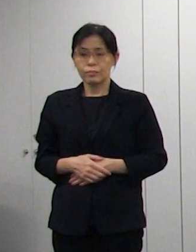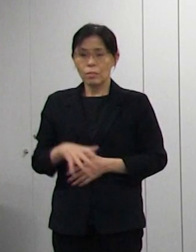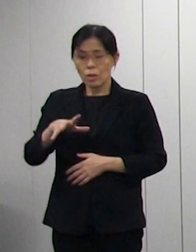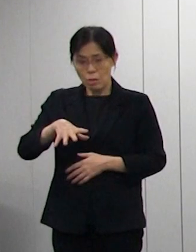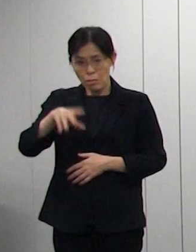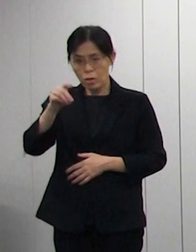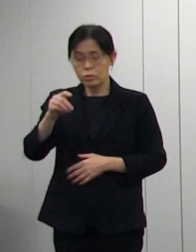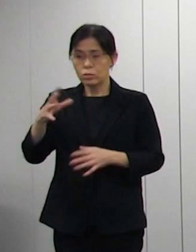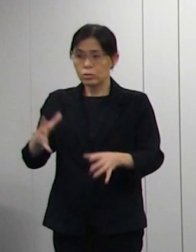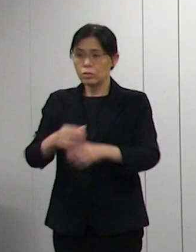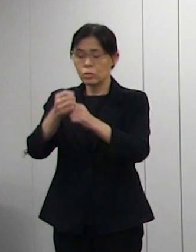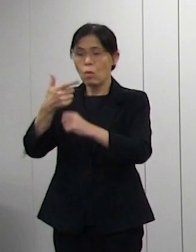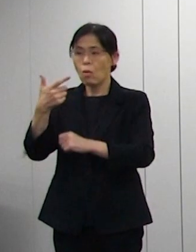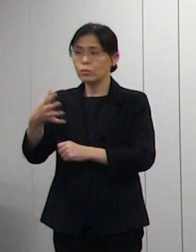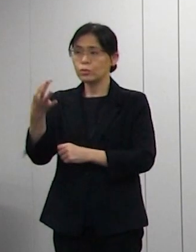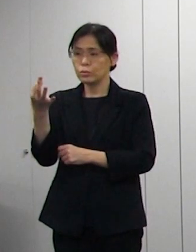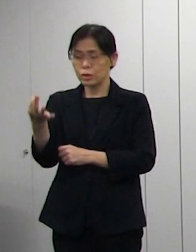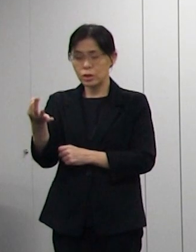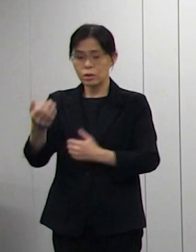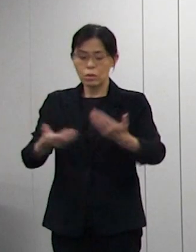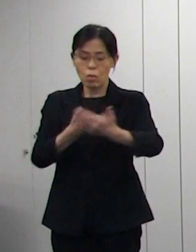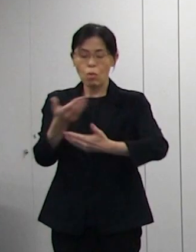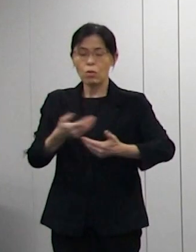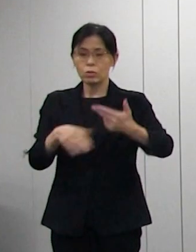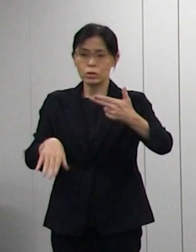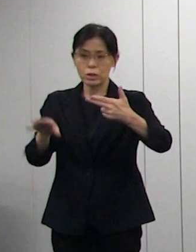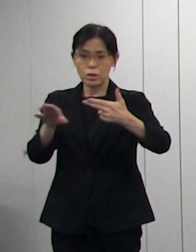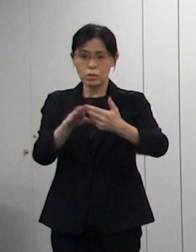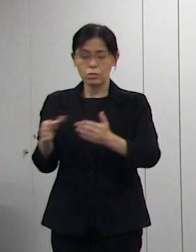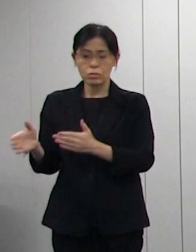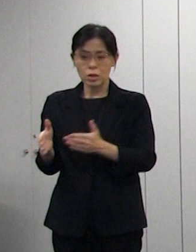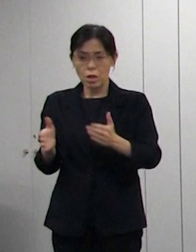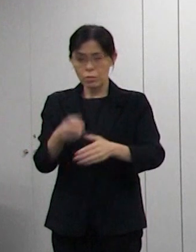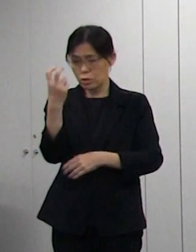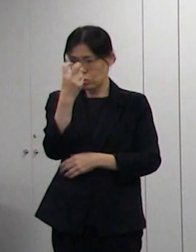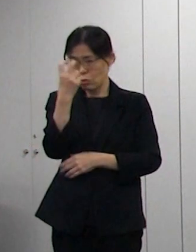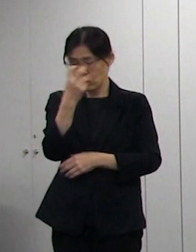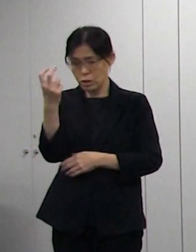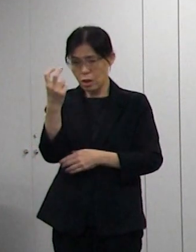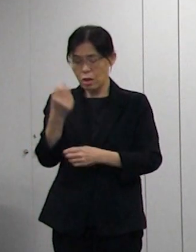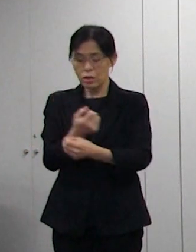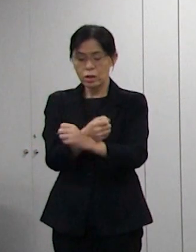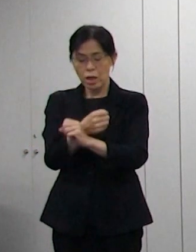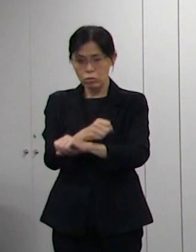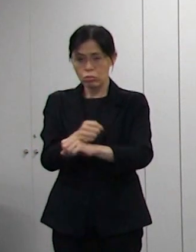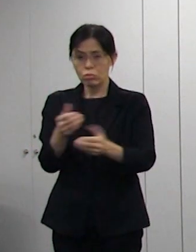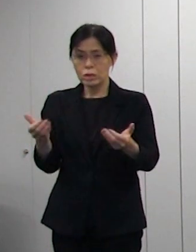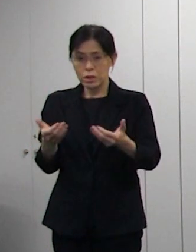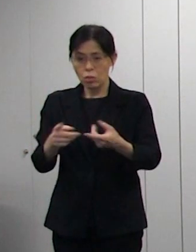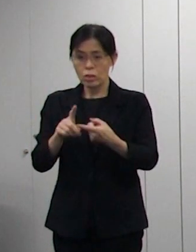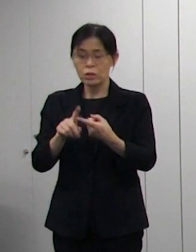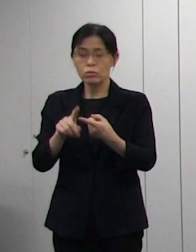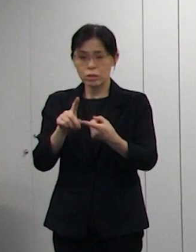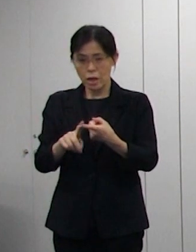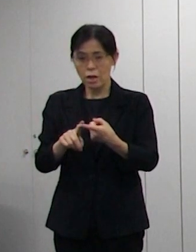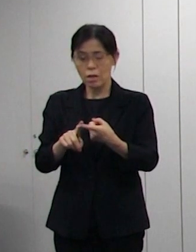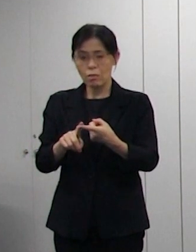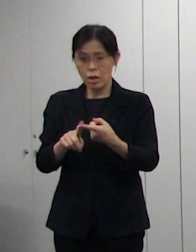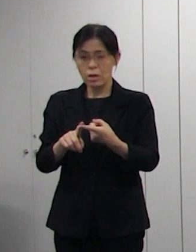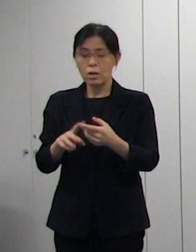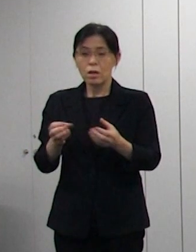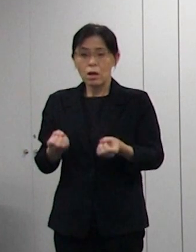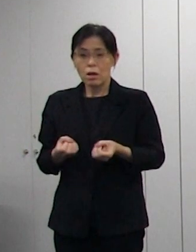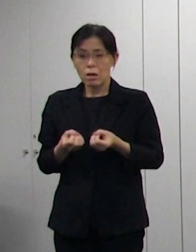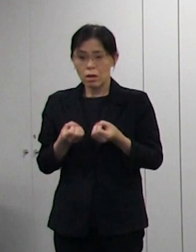まず総務費の交流施設整備調査研究事業についてでありますが、新た